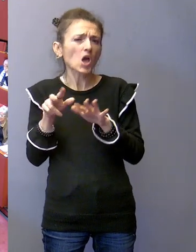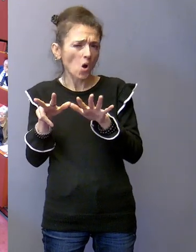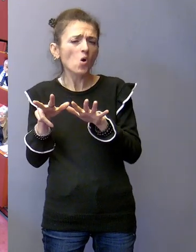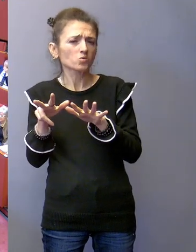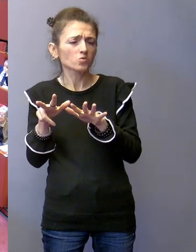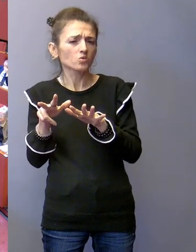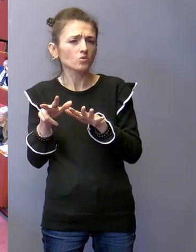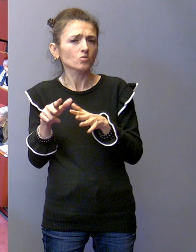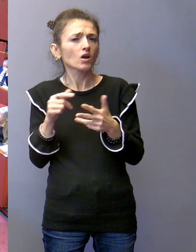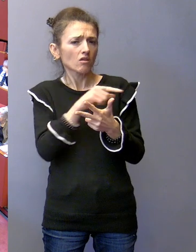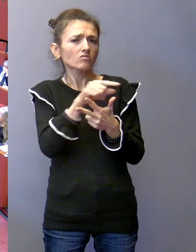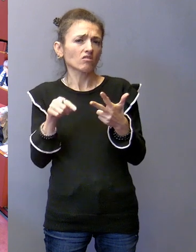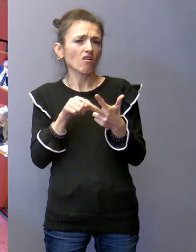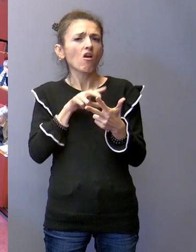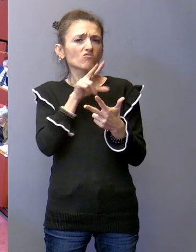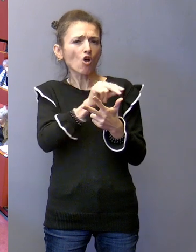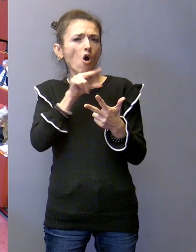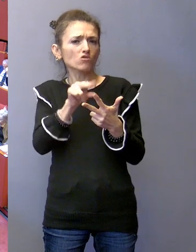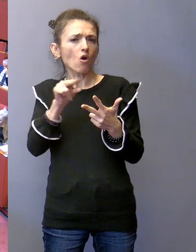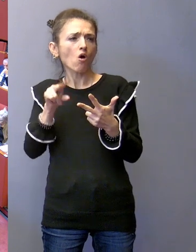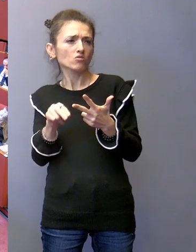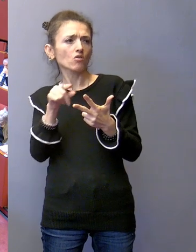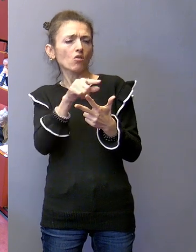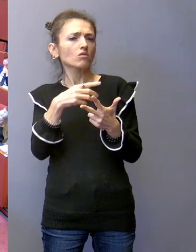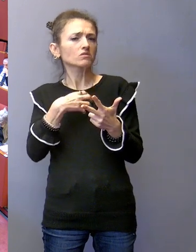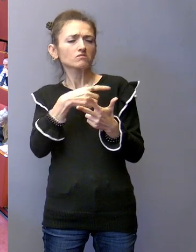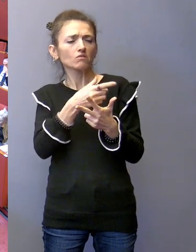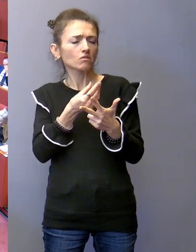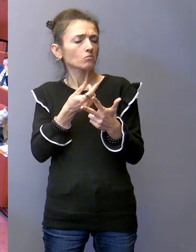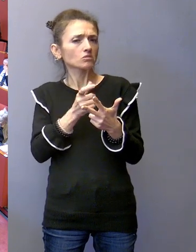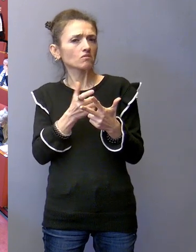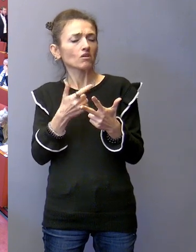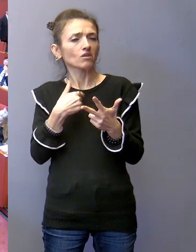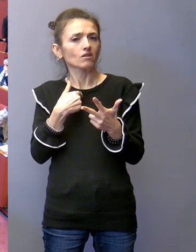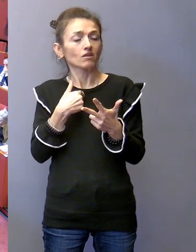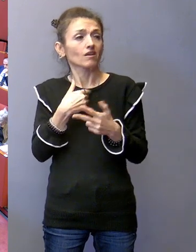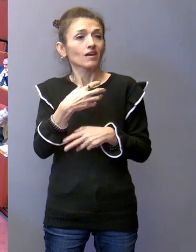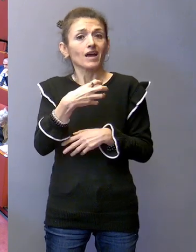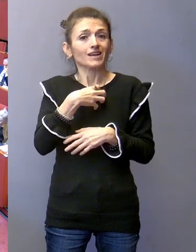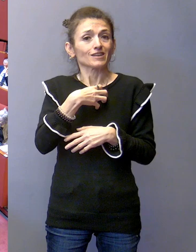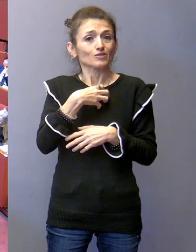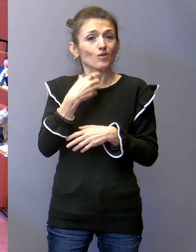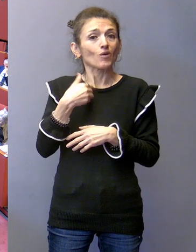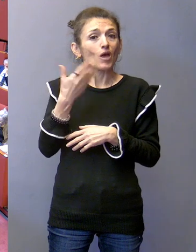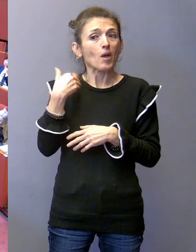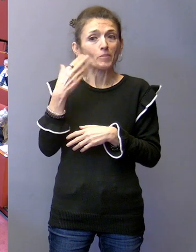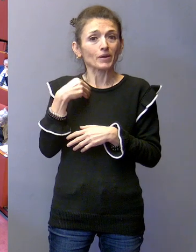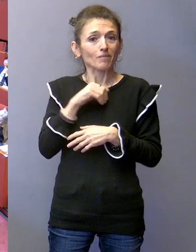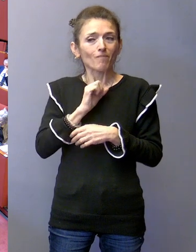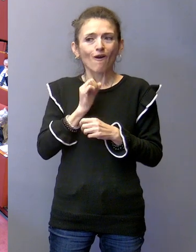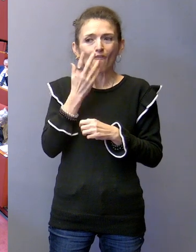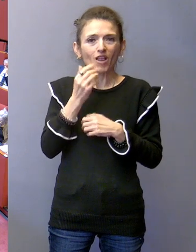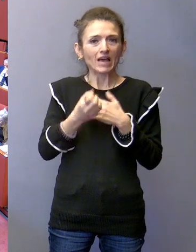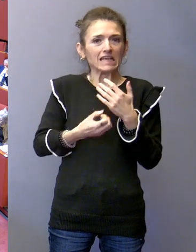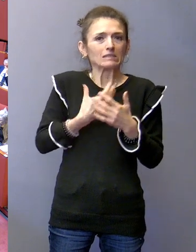Allora sui tre che nei quali non ha avuto la possibilità l'assessore di esprimersi come